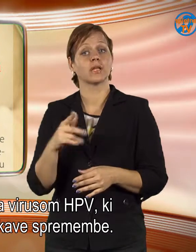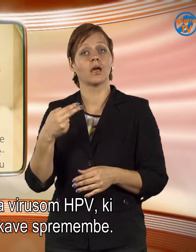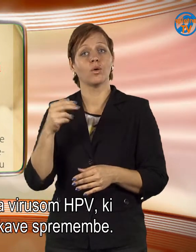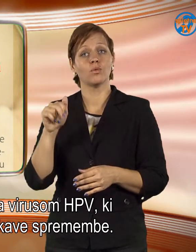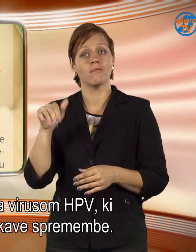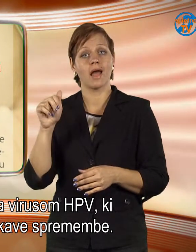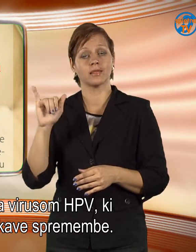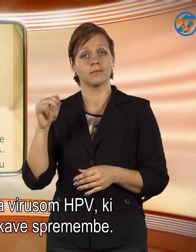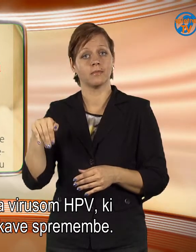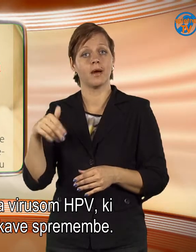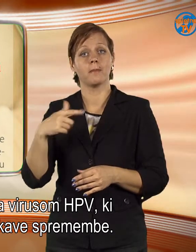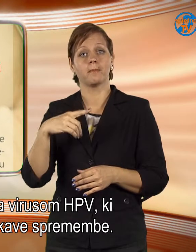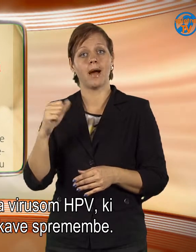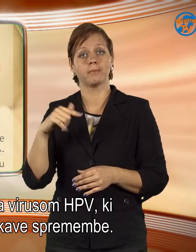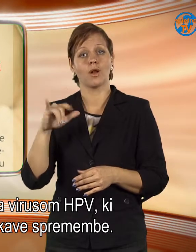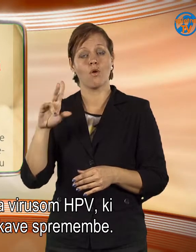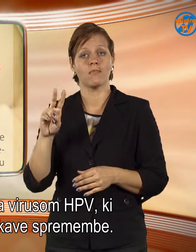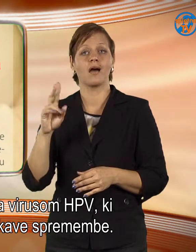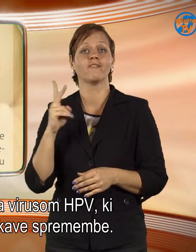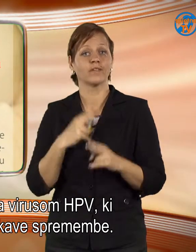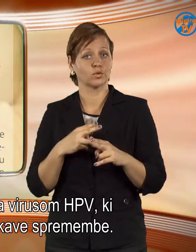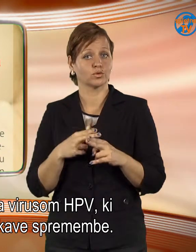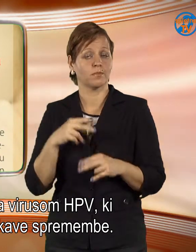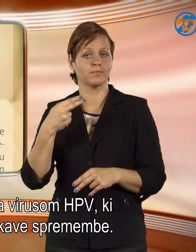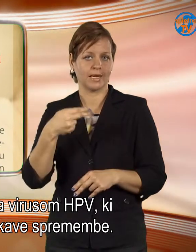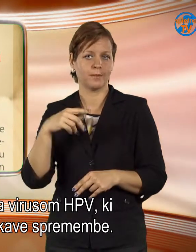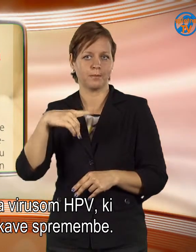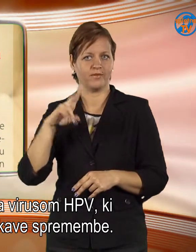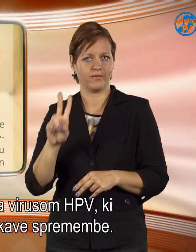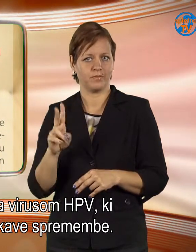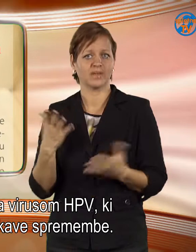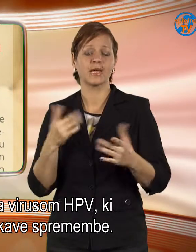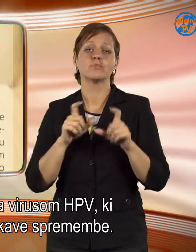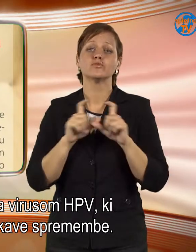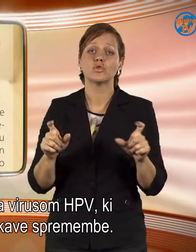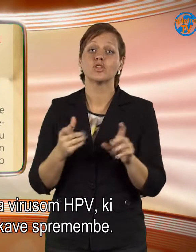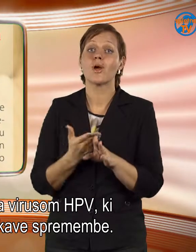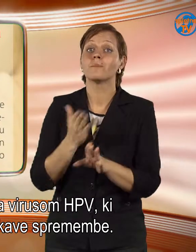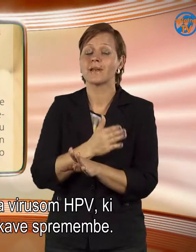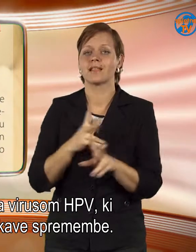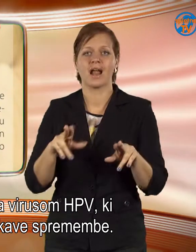humanim papilomavirusom HPV, ki povzročajo predrakave spremembe.